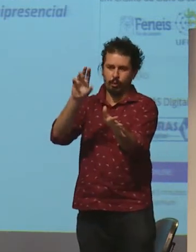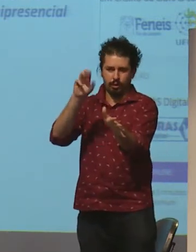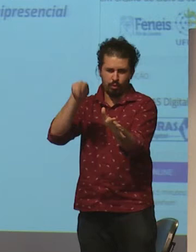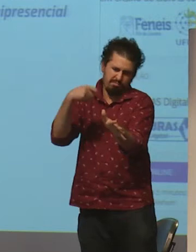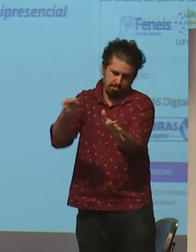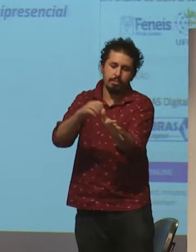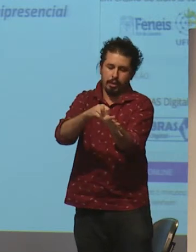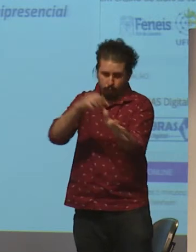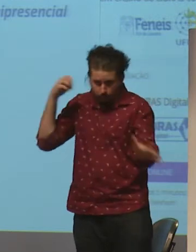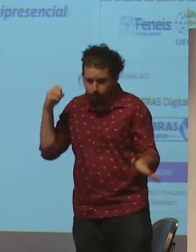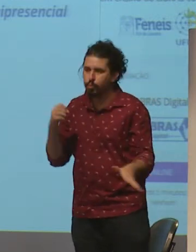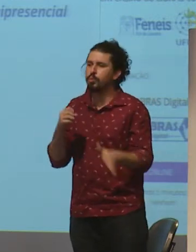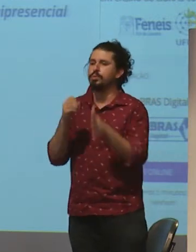é o sinal é esse.